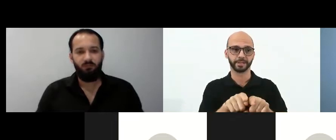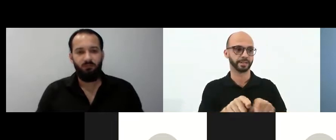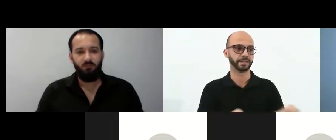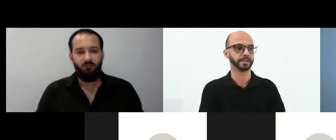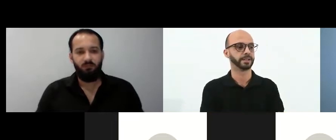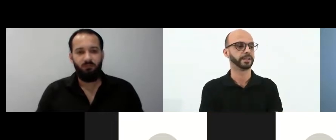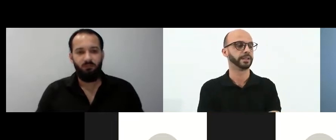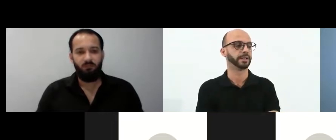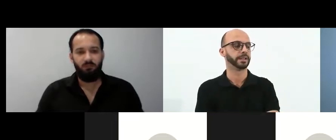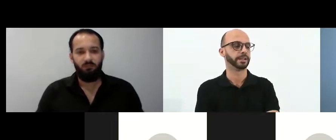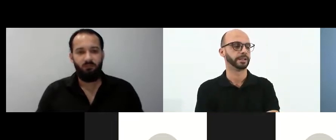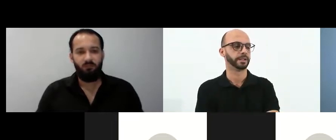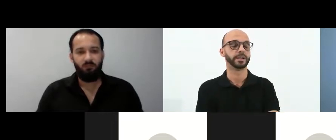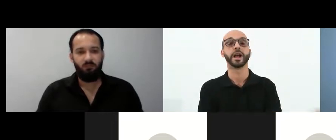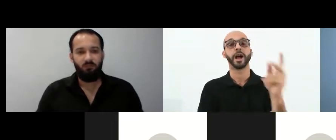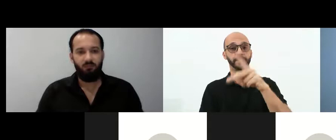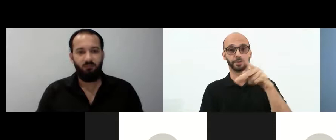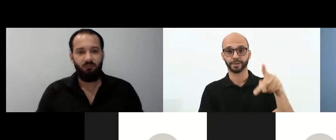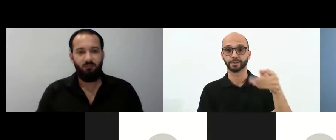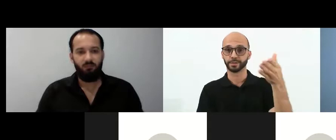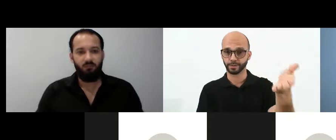nossa live. Também